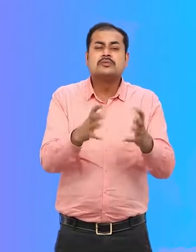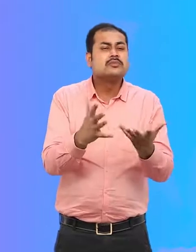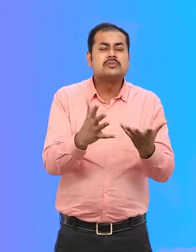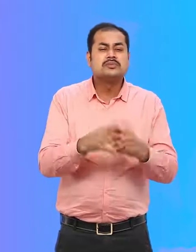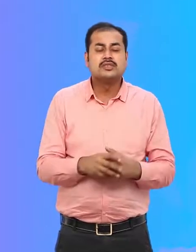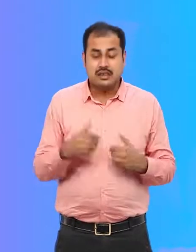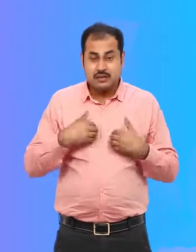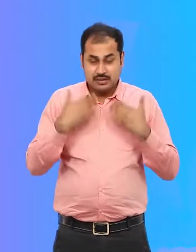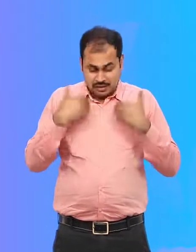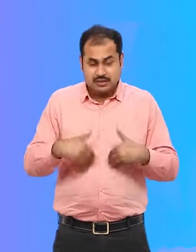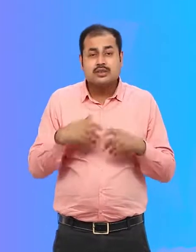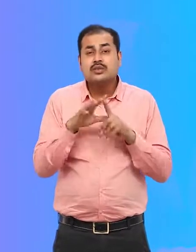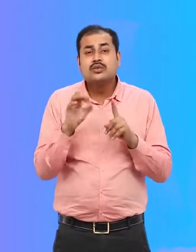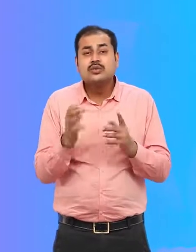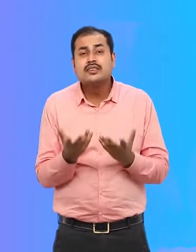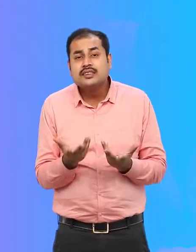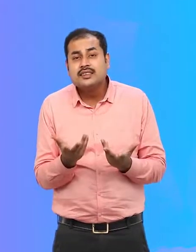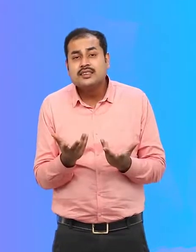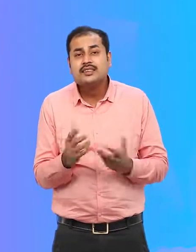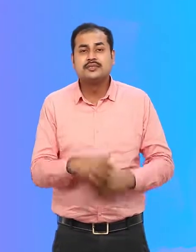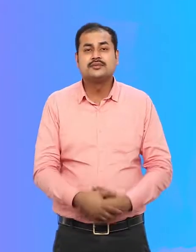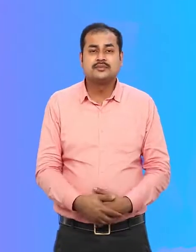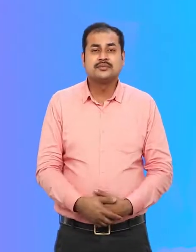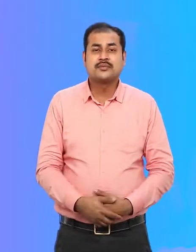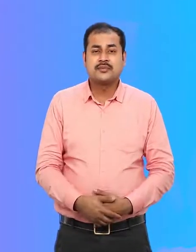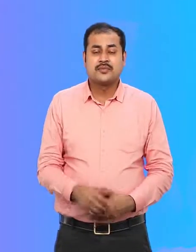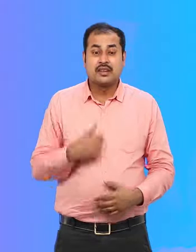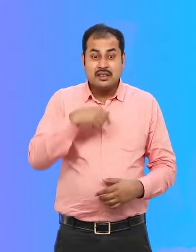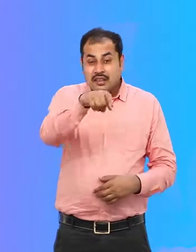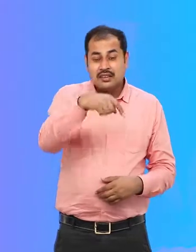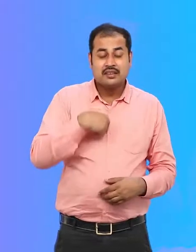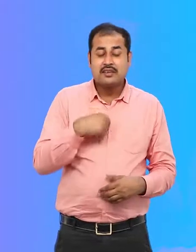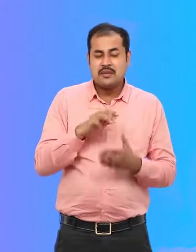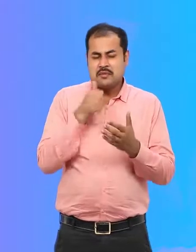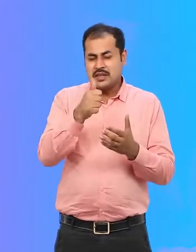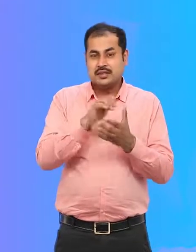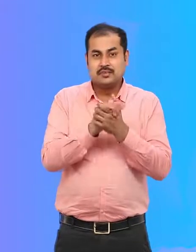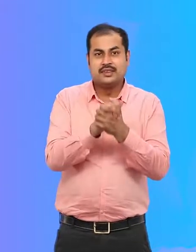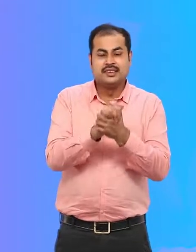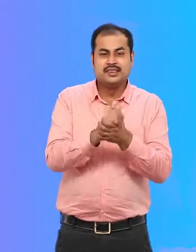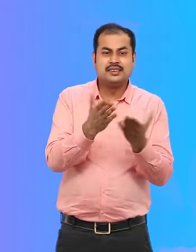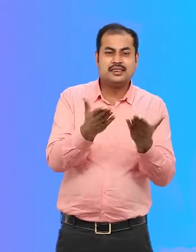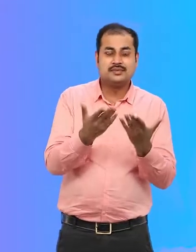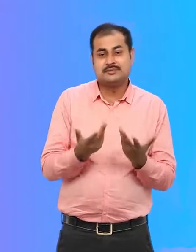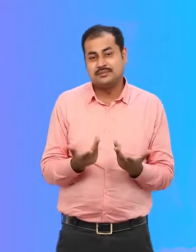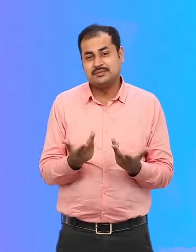हैं झाल कि वह मेरी सबसे अच्छी दोस्त है मैडम